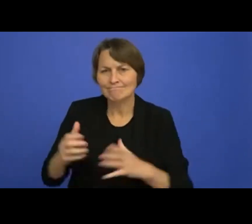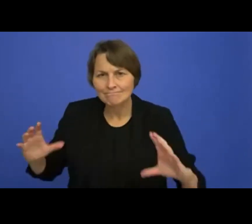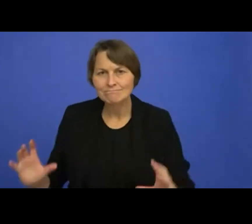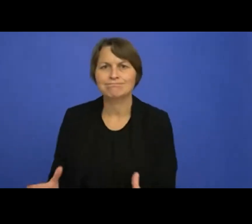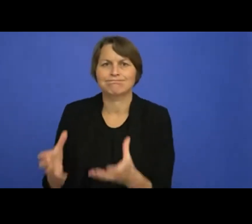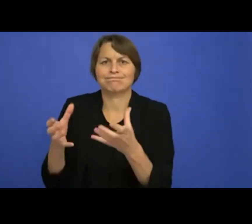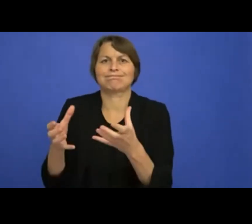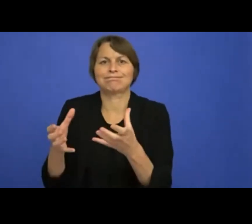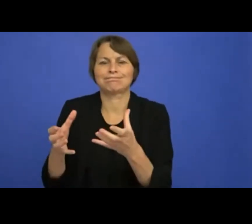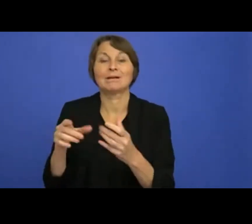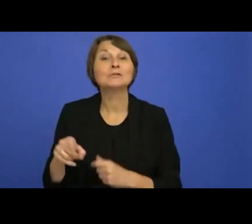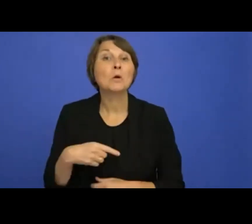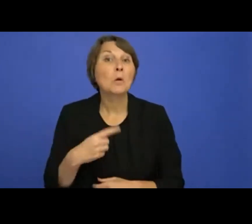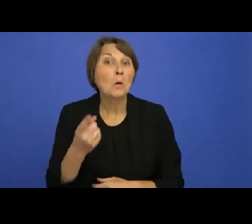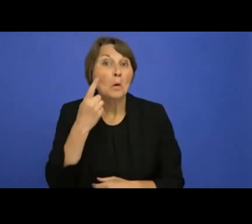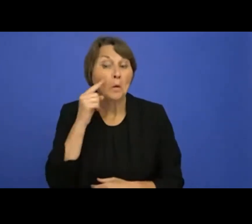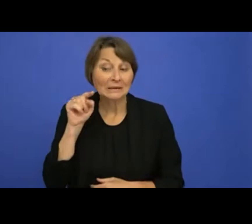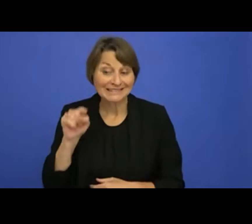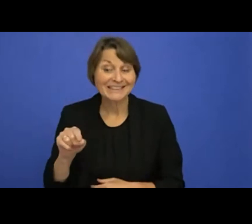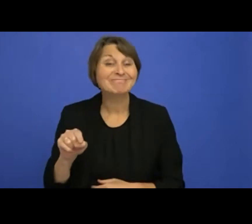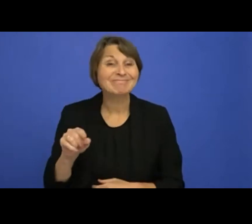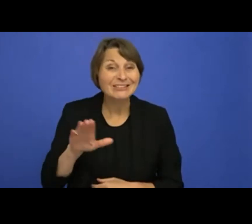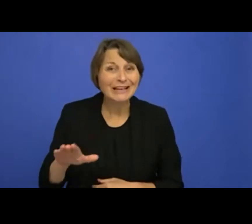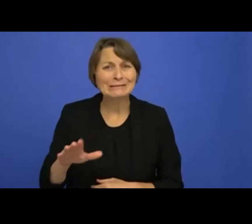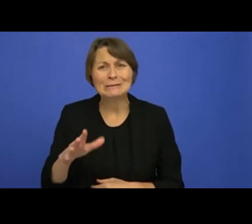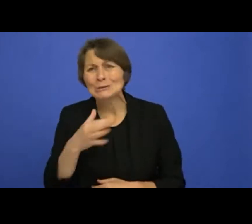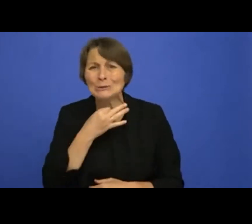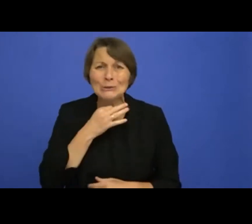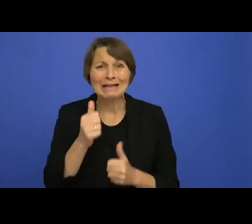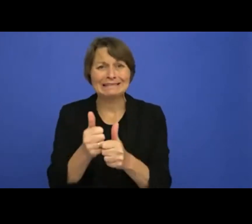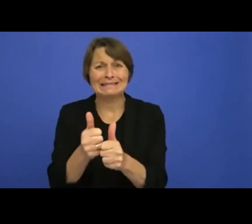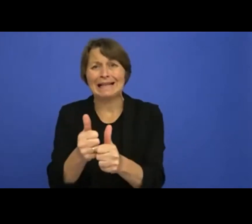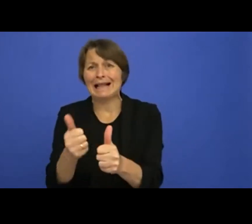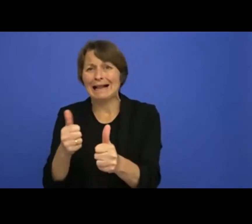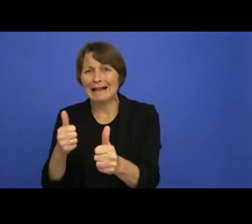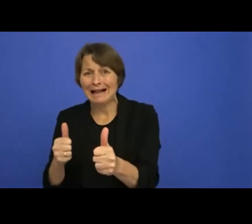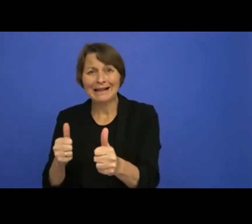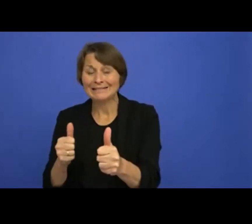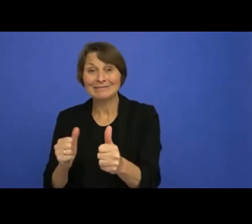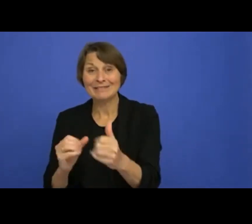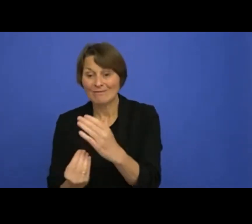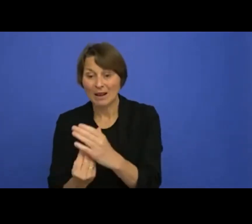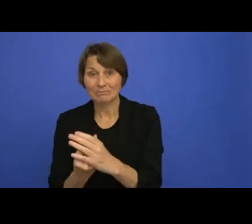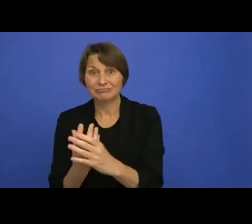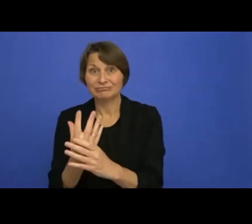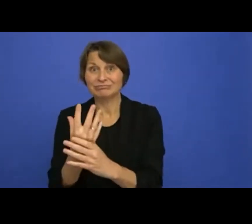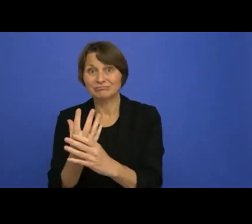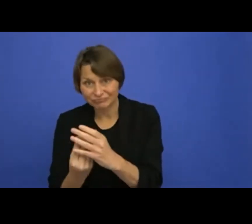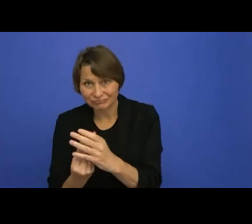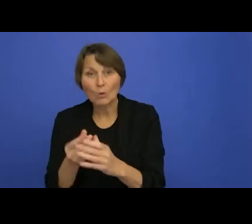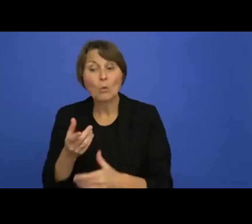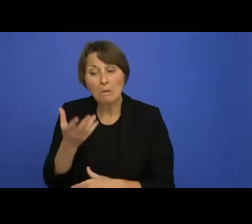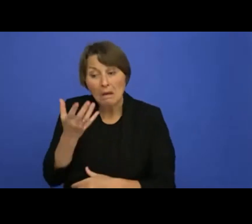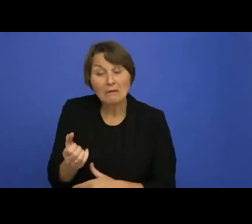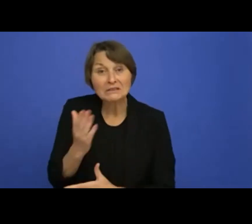ensemble, notamment pour les besoins des enfants qui sont en risque de retard scolaire ou qui ont des difficultés